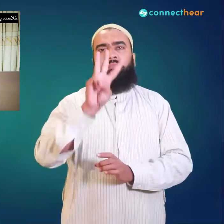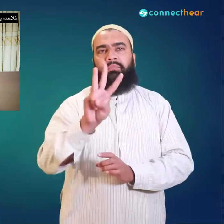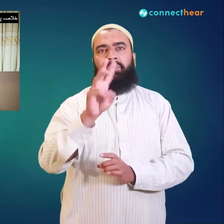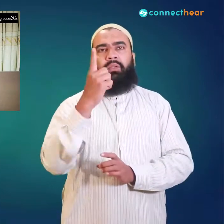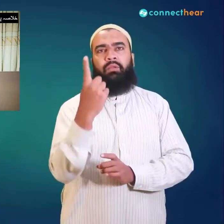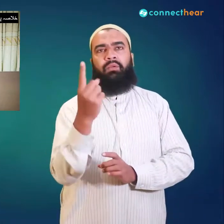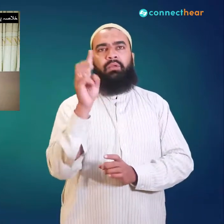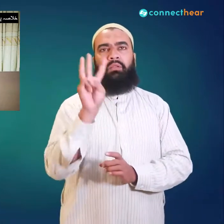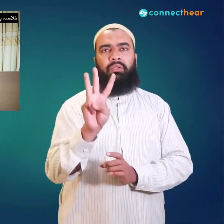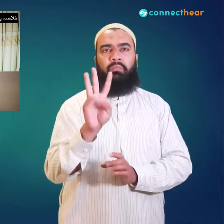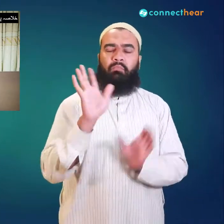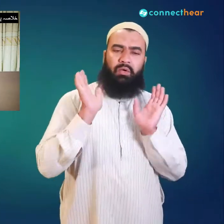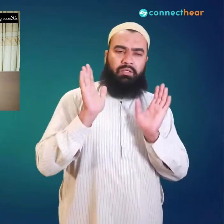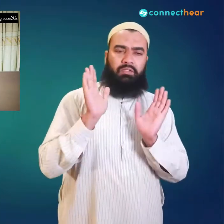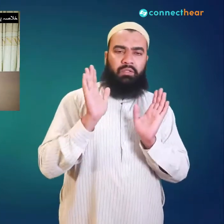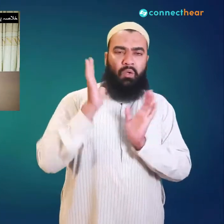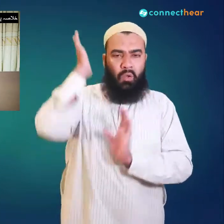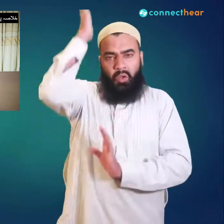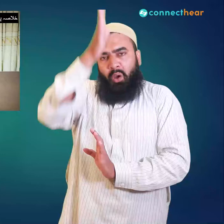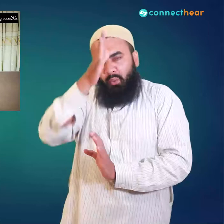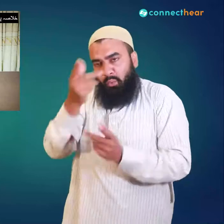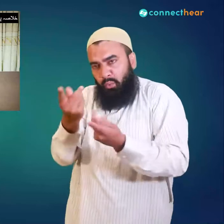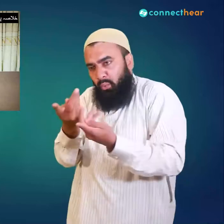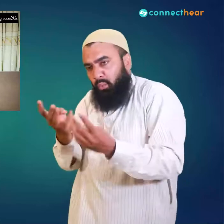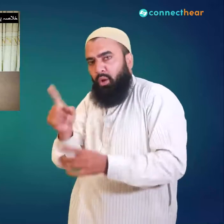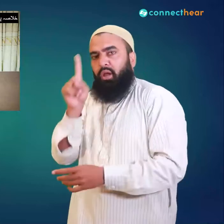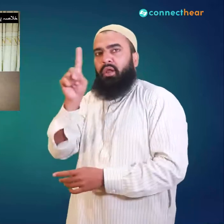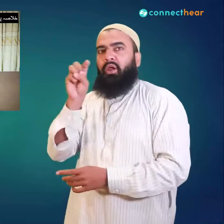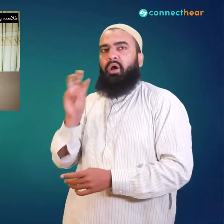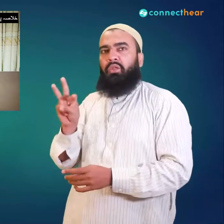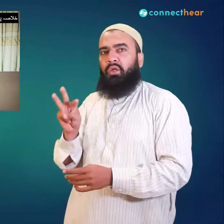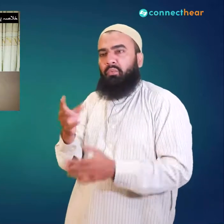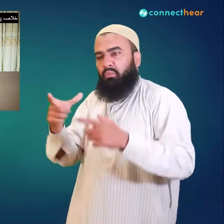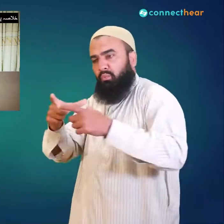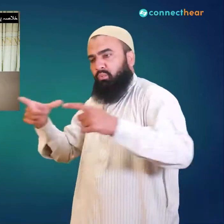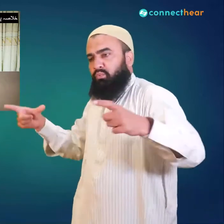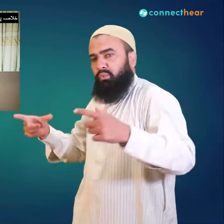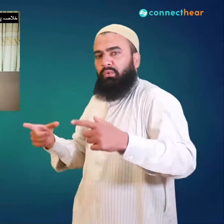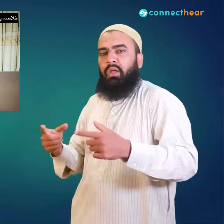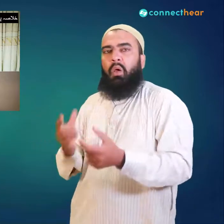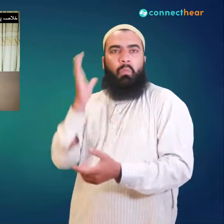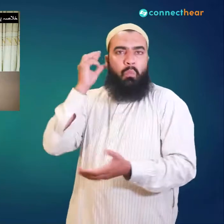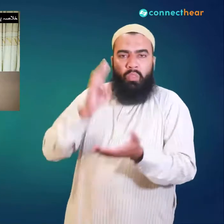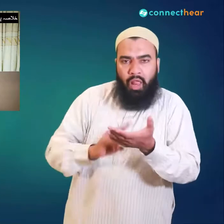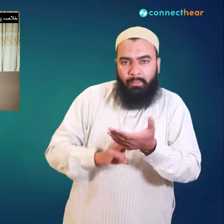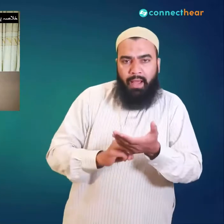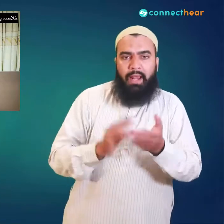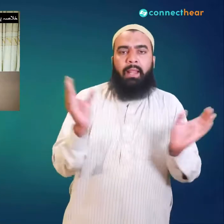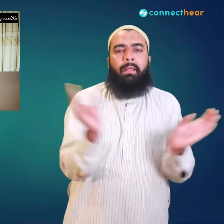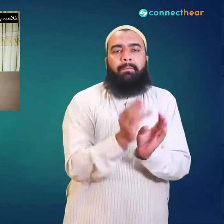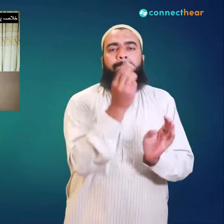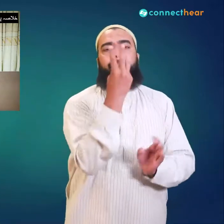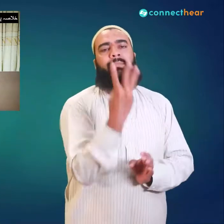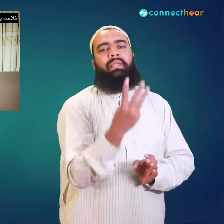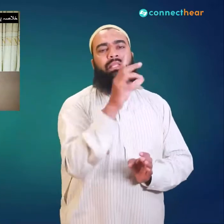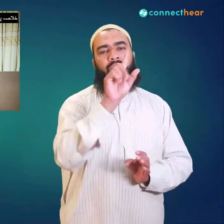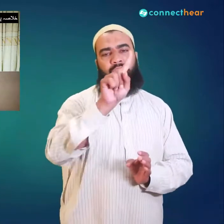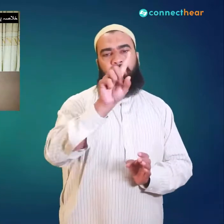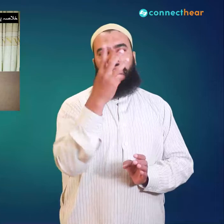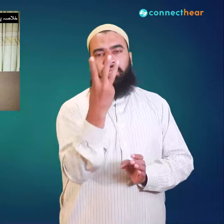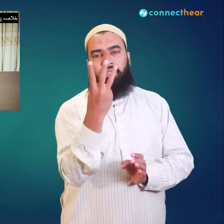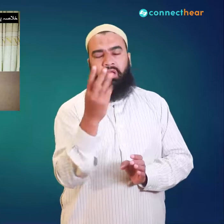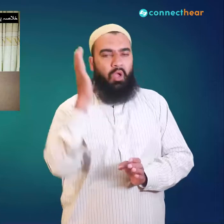و سامان ان کے پاس نہ ہونے کے برابر تھا، اور ان کے مقابلے میں کفار تعداد میں بھی زیادہ اور ساز و سامان سے بھی